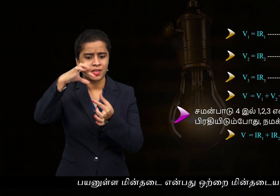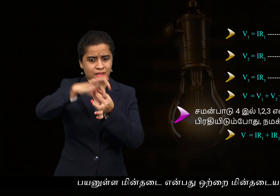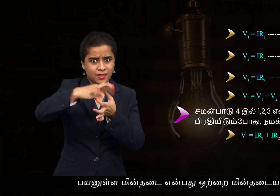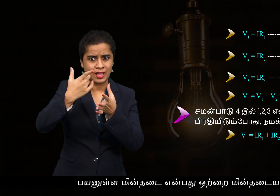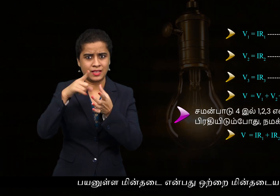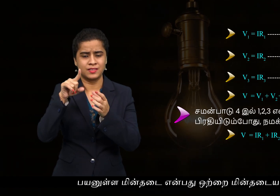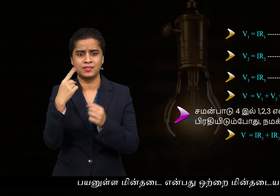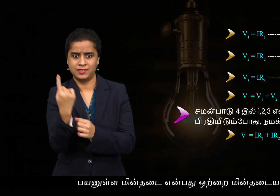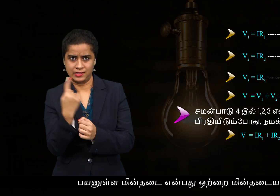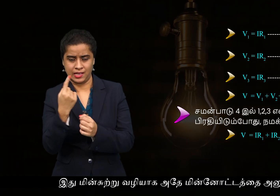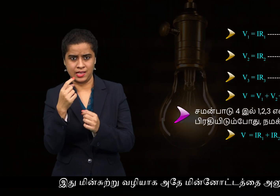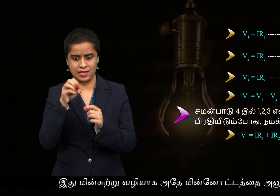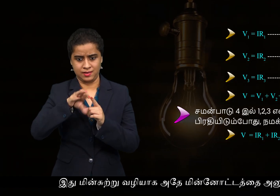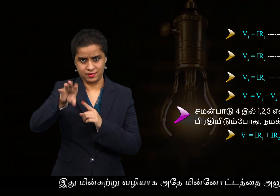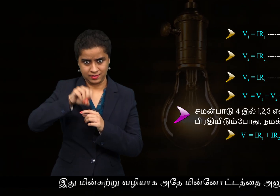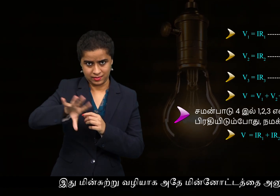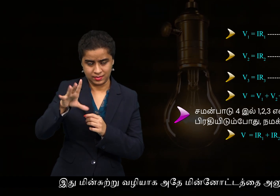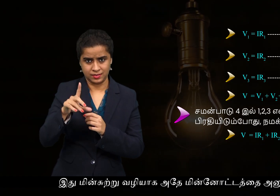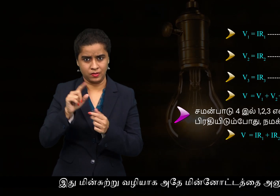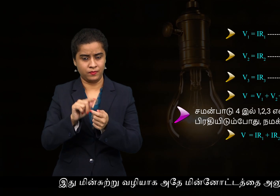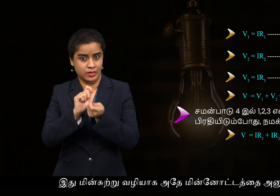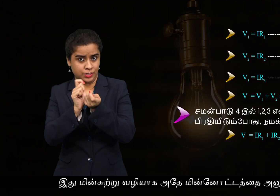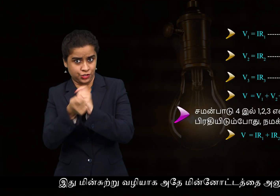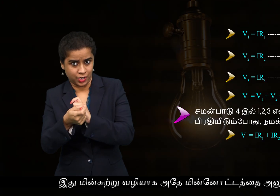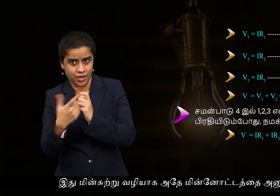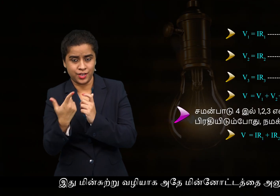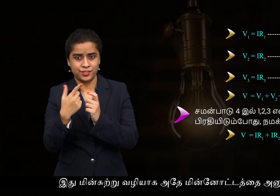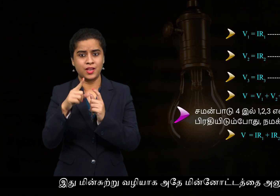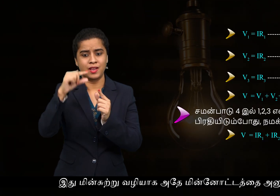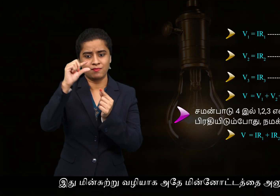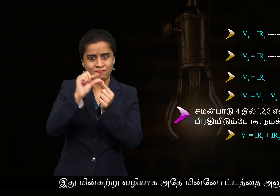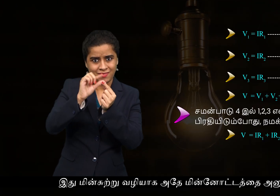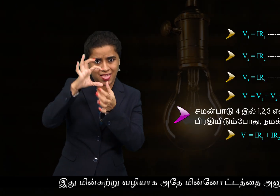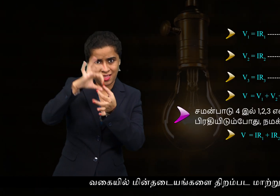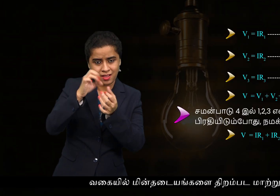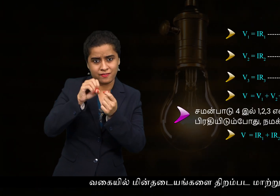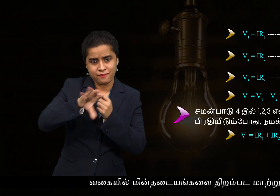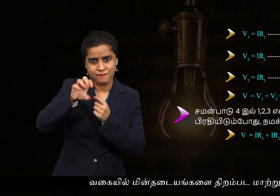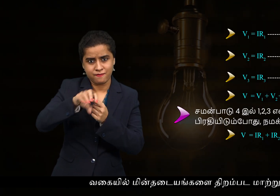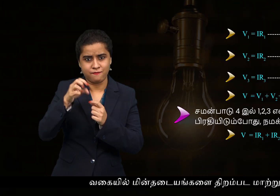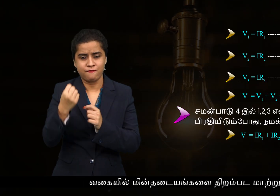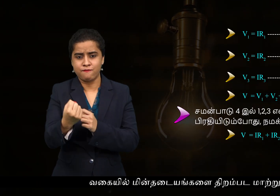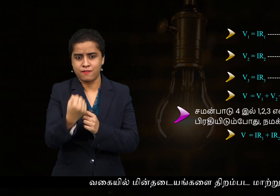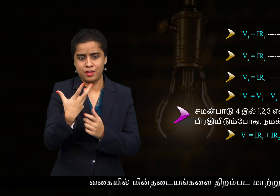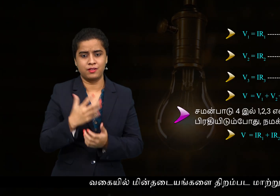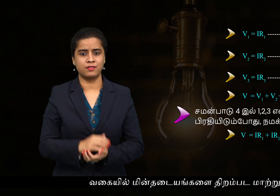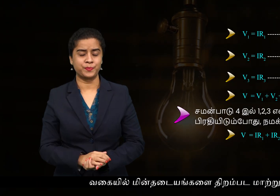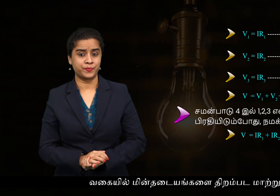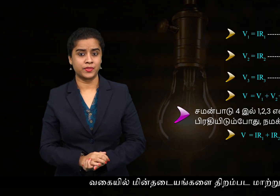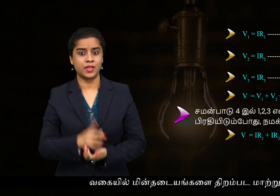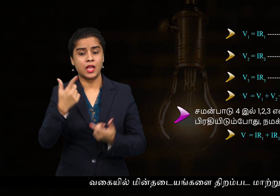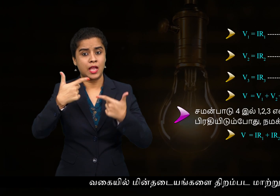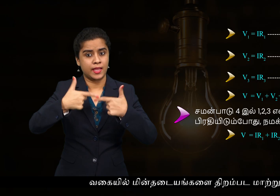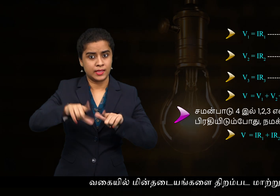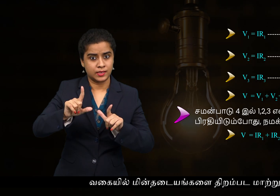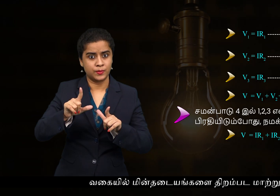ஒற்றை மின்தடையாகும். இது மின்சுற்று வழியாக அதே மின்னோட்டத்தை அனுமதிக்கும் வகையில் மின்தடையங்களை